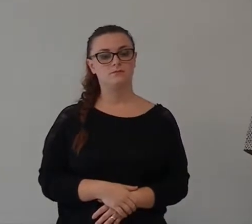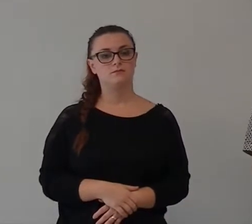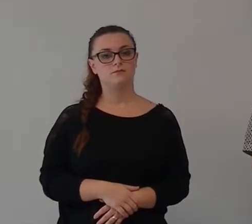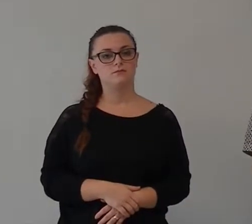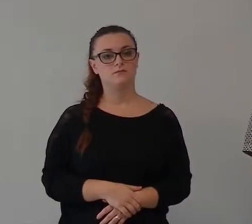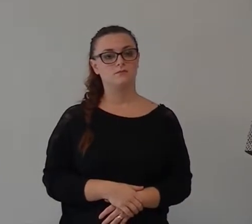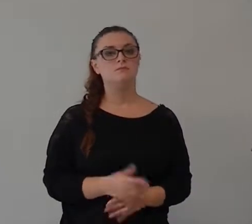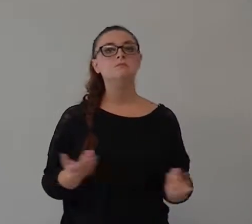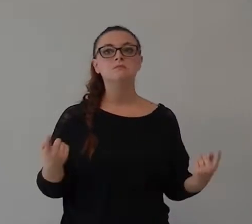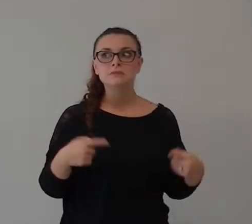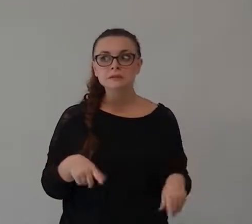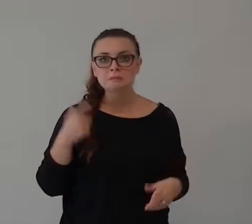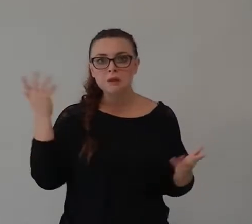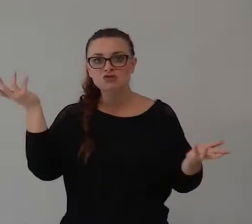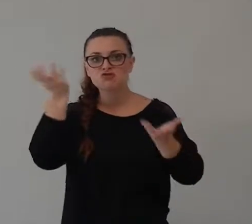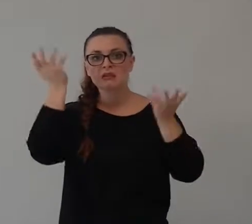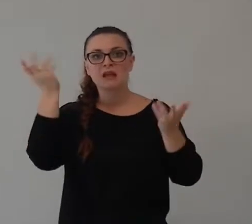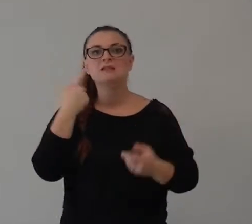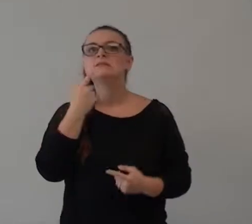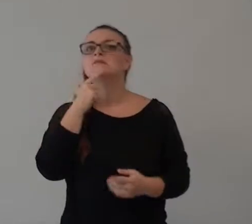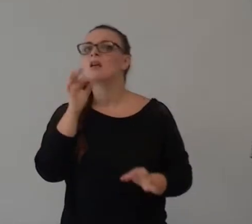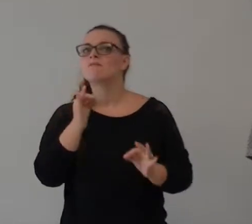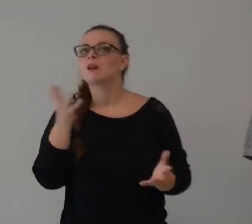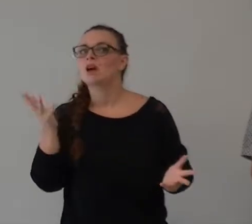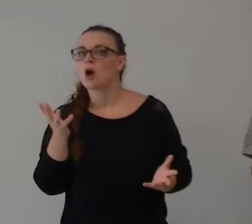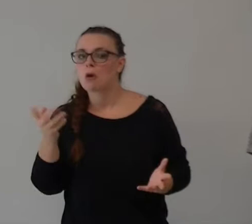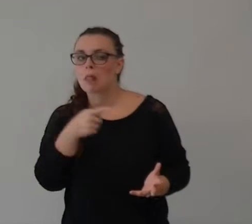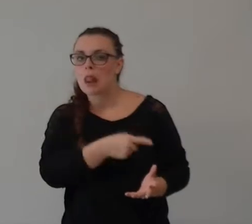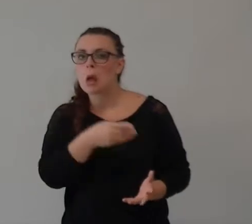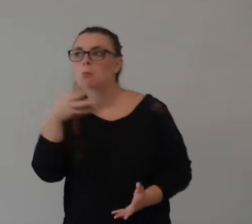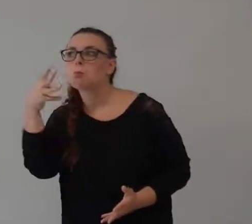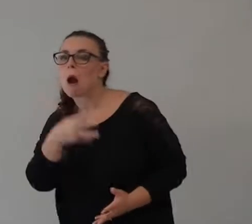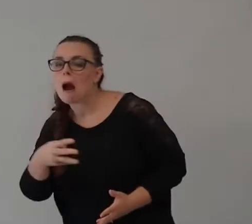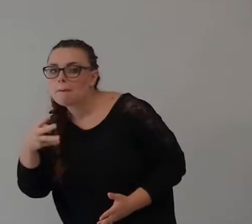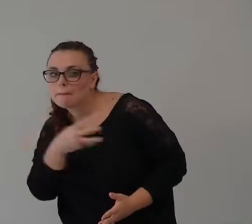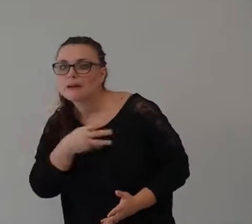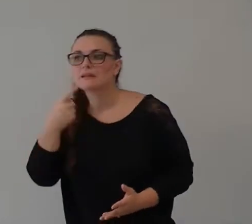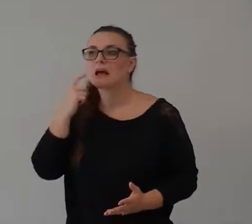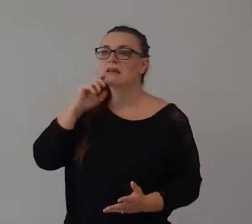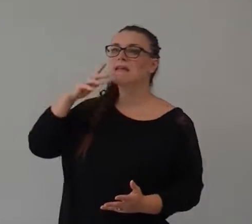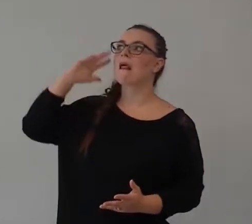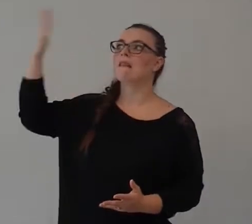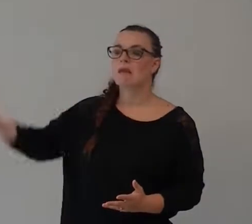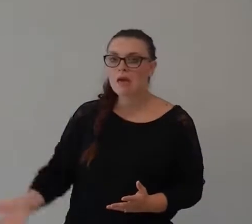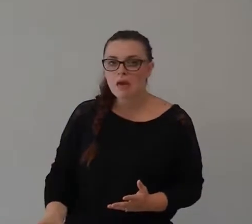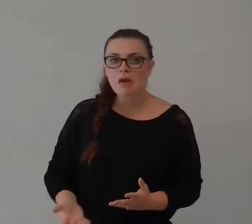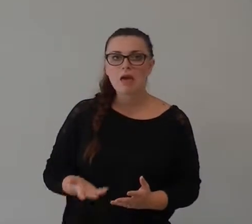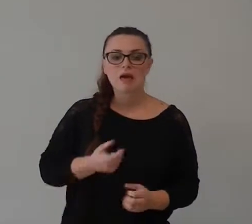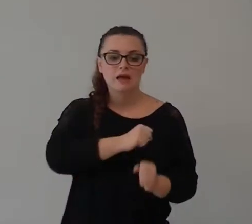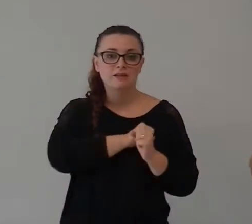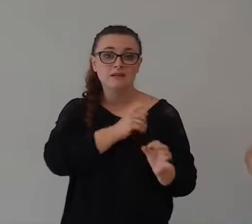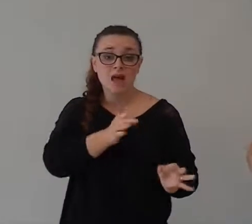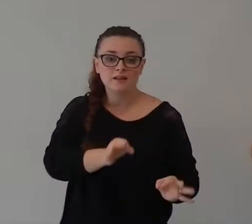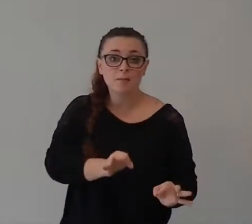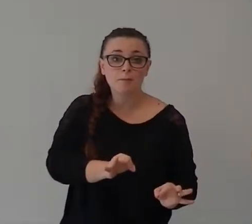Immaginate che cosa significa per una moabita straniera, neocredente, affamata, vedova. Figlia